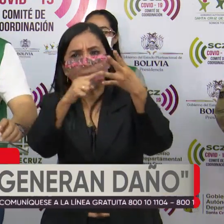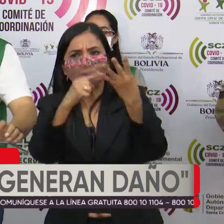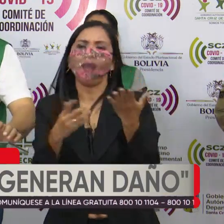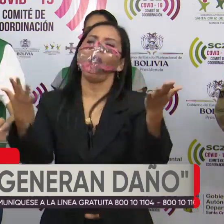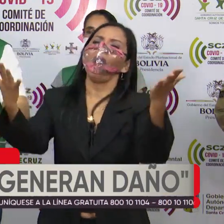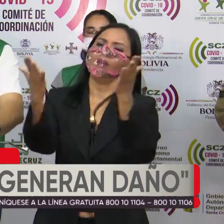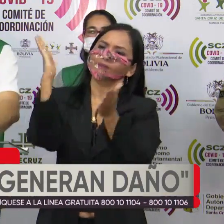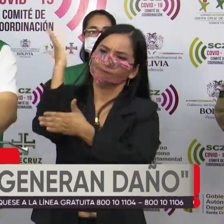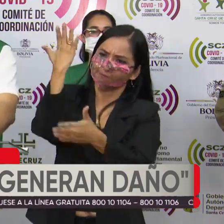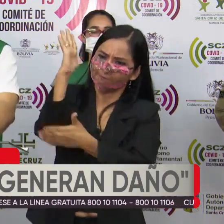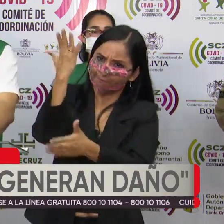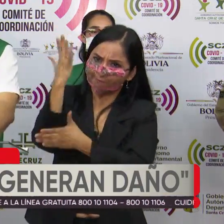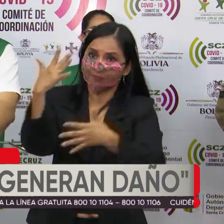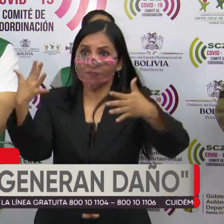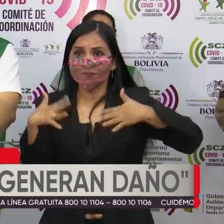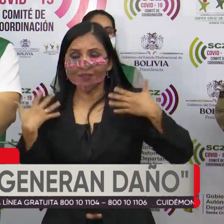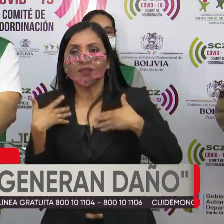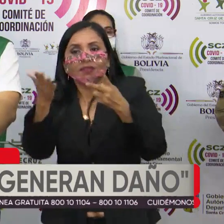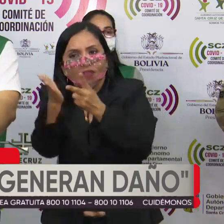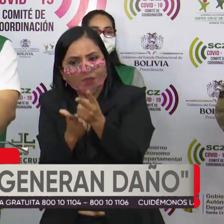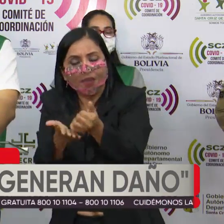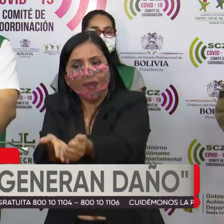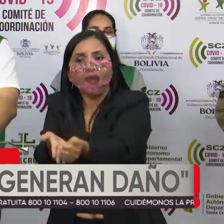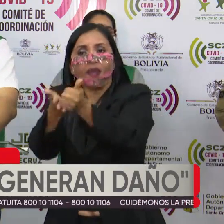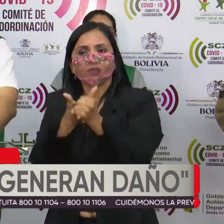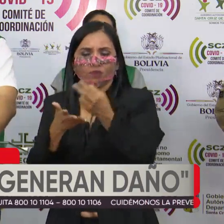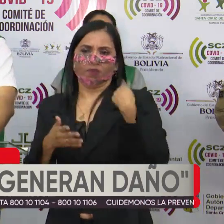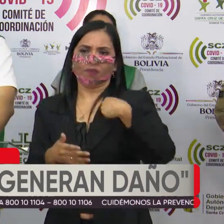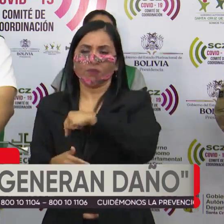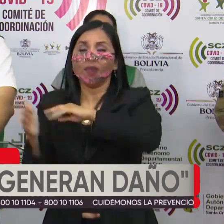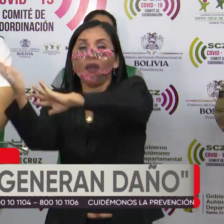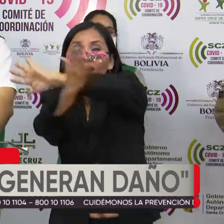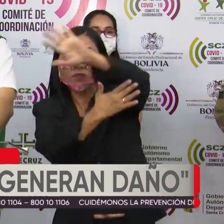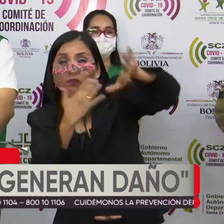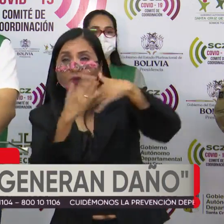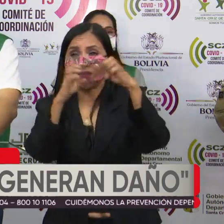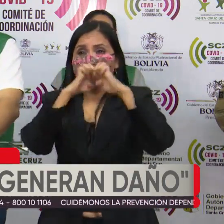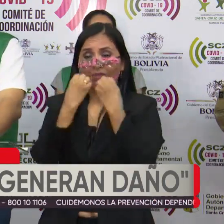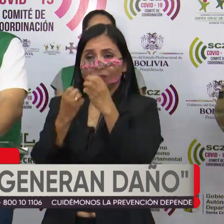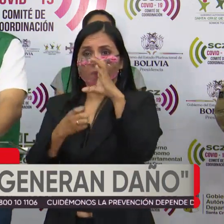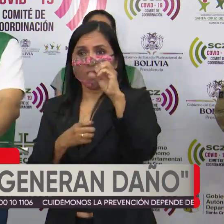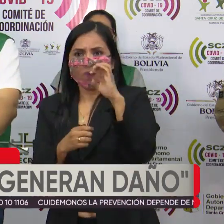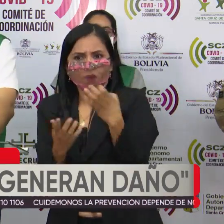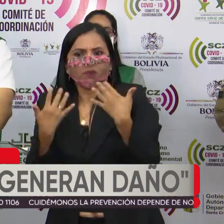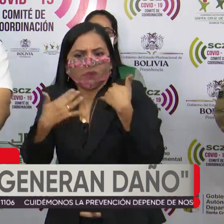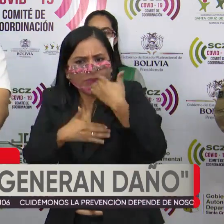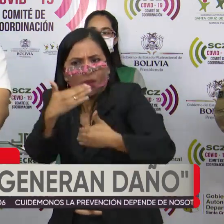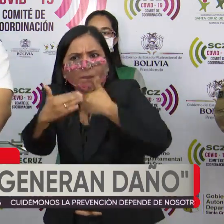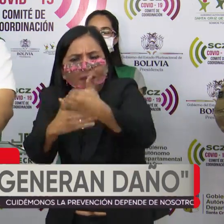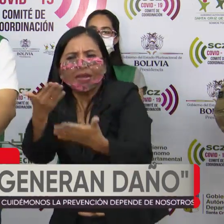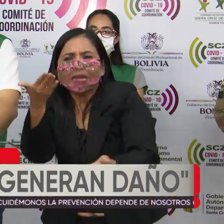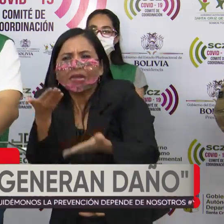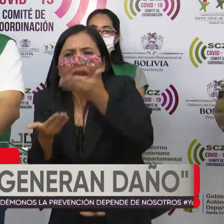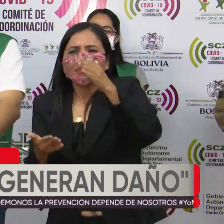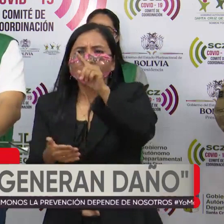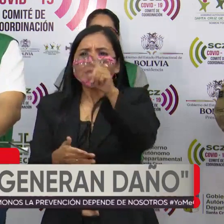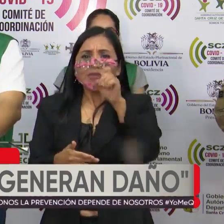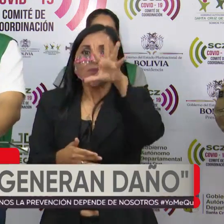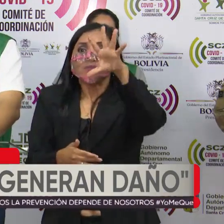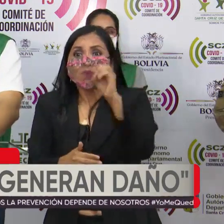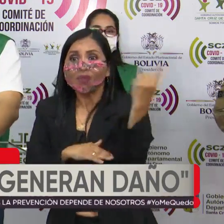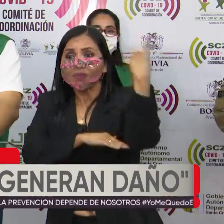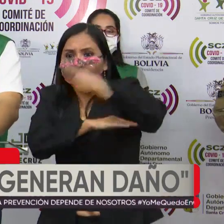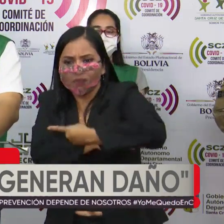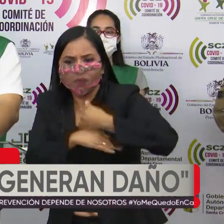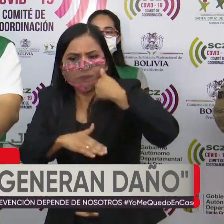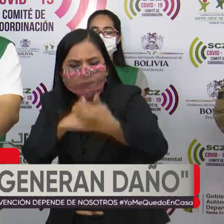los felicitamos de sobremanera porque nos están ayudando. Ayudan a todo el equipo del COE que llevan estos casi 150 días